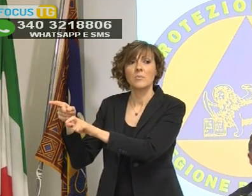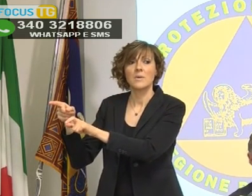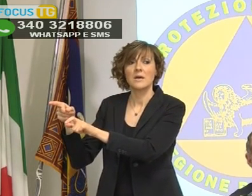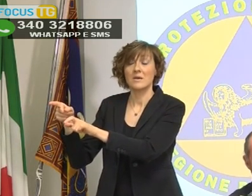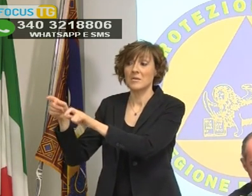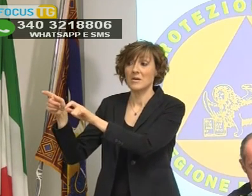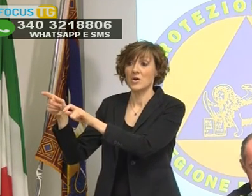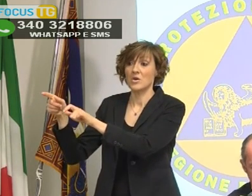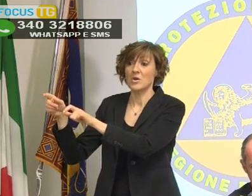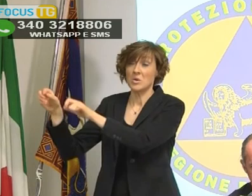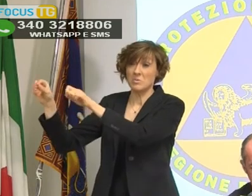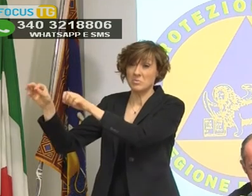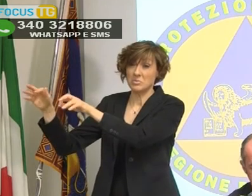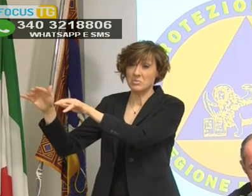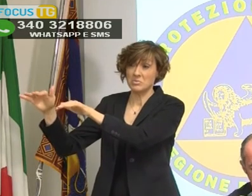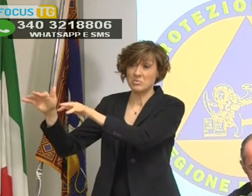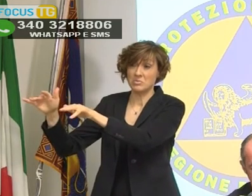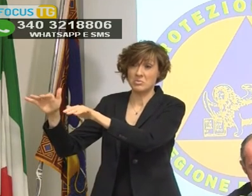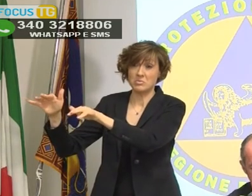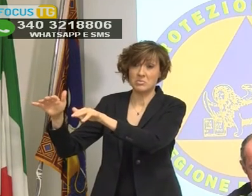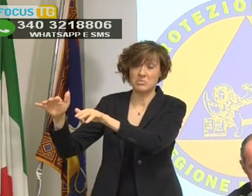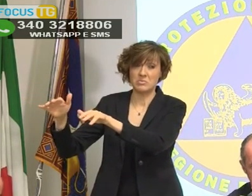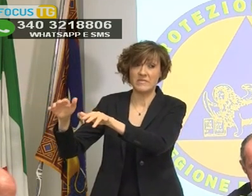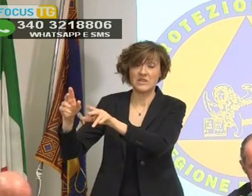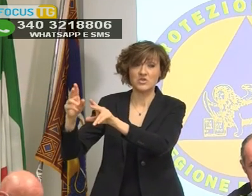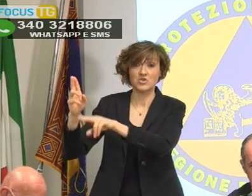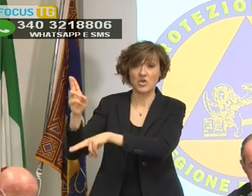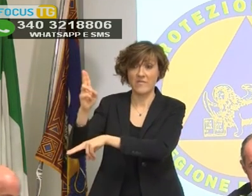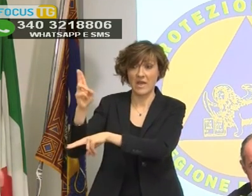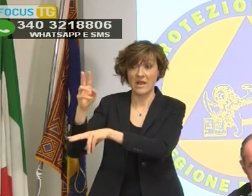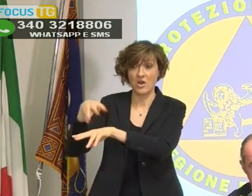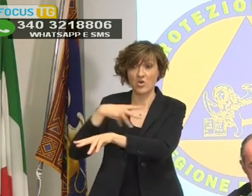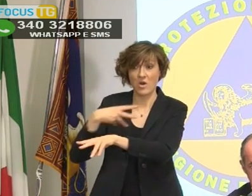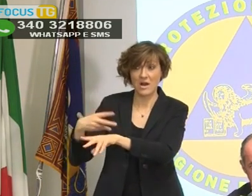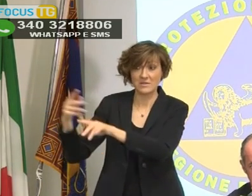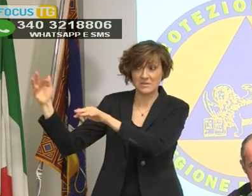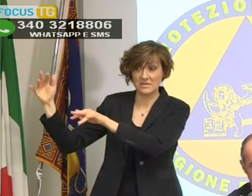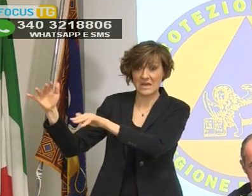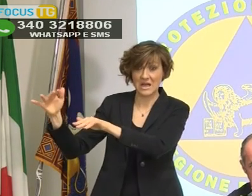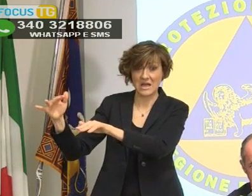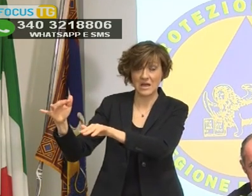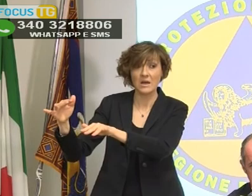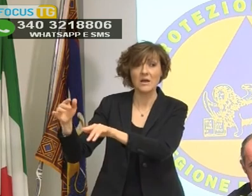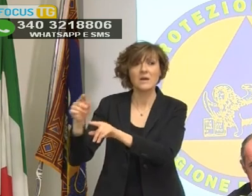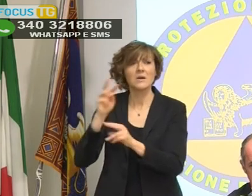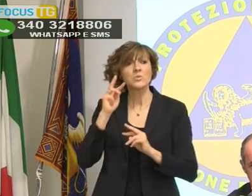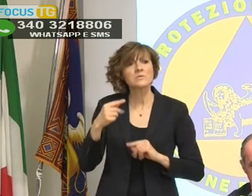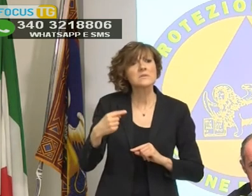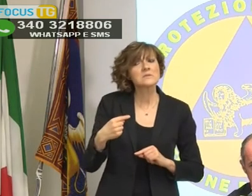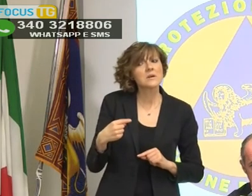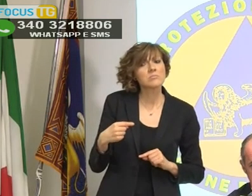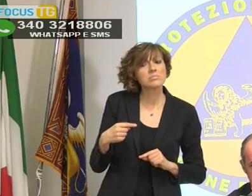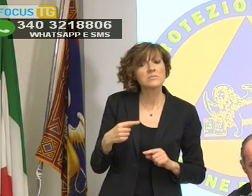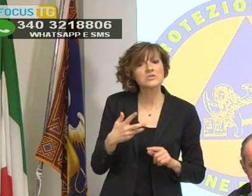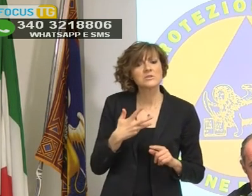un'onda carsica che si sta muovendo poi verso la Slovenia e la Croazia. Da questo punto di vista si è sentito con il suo